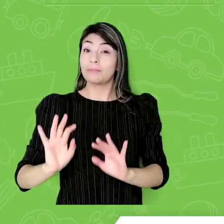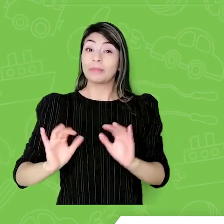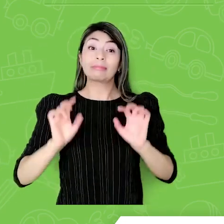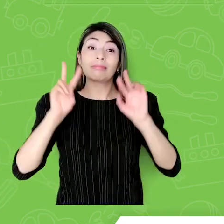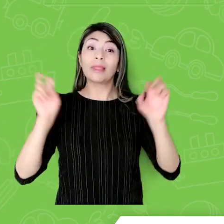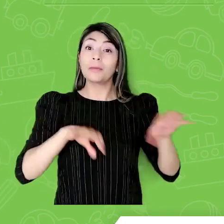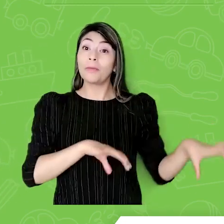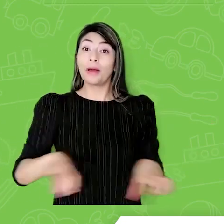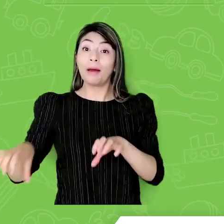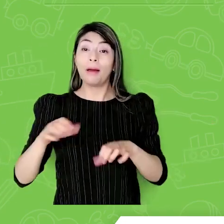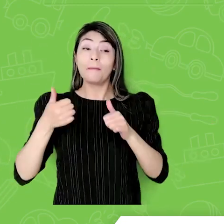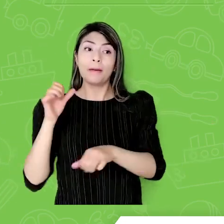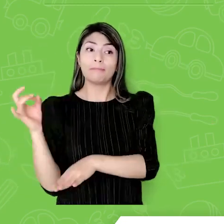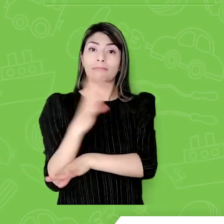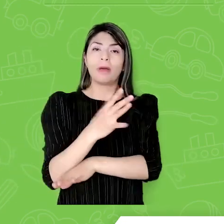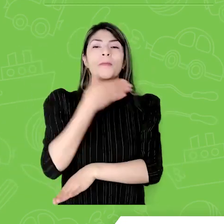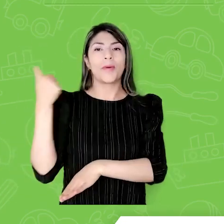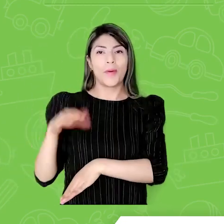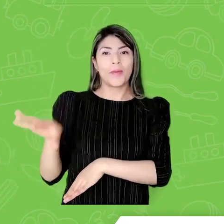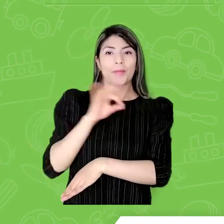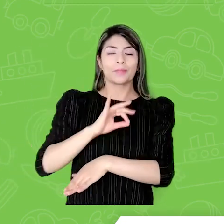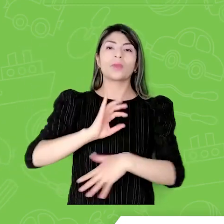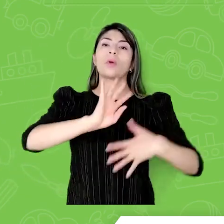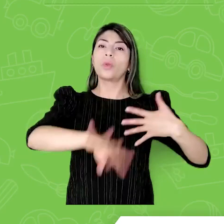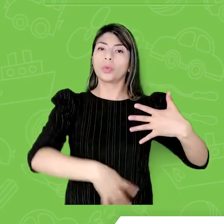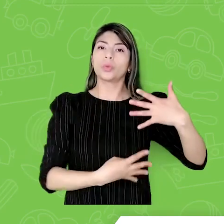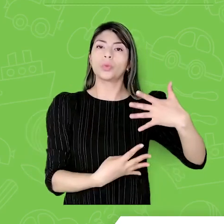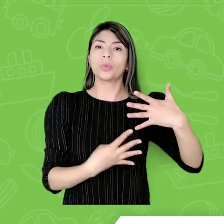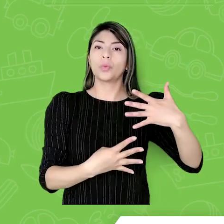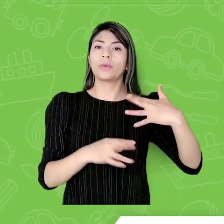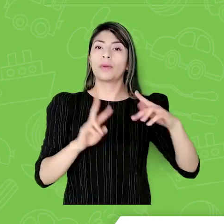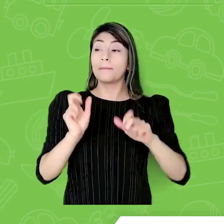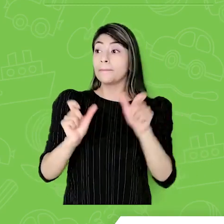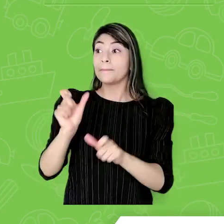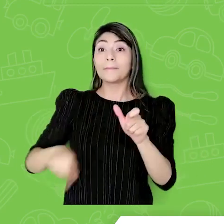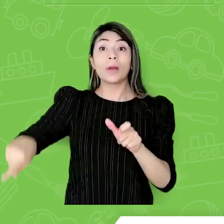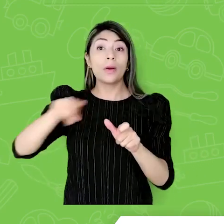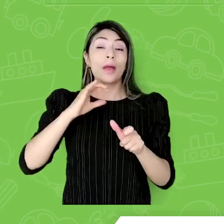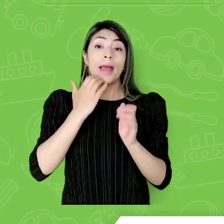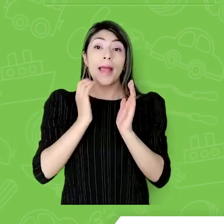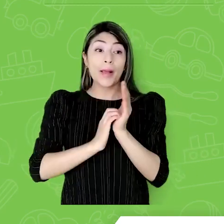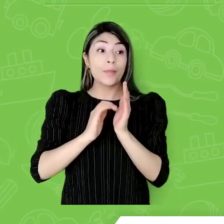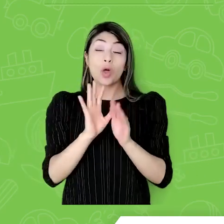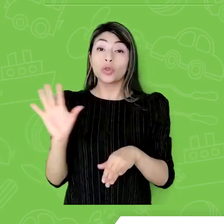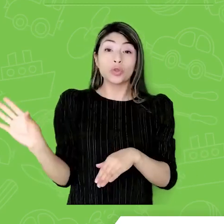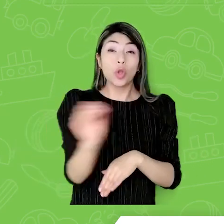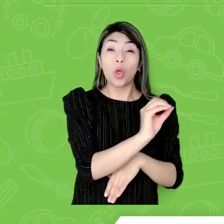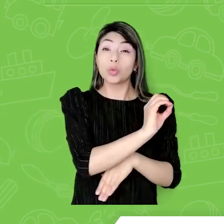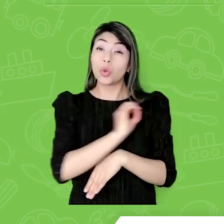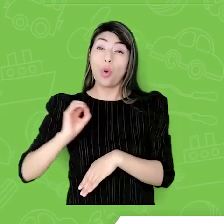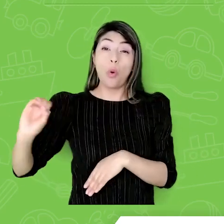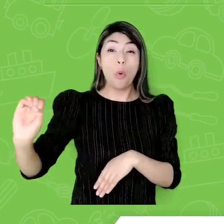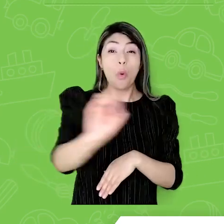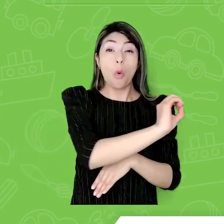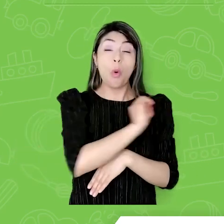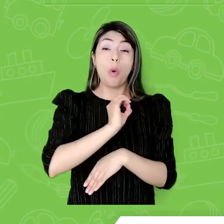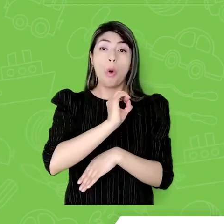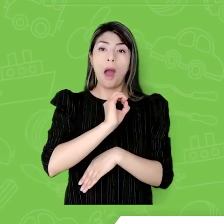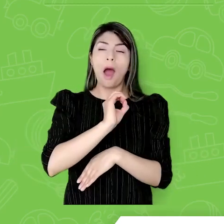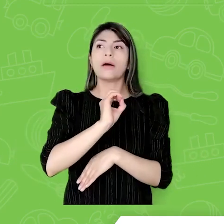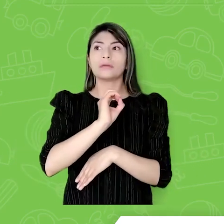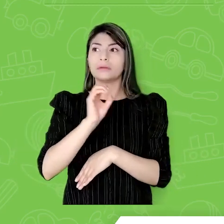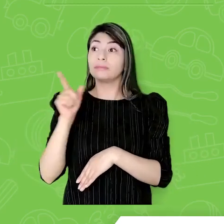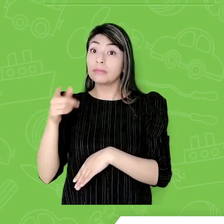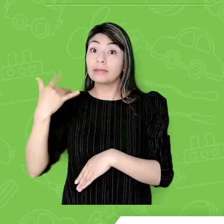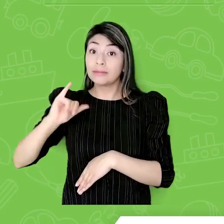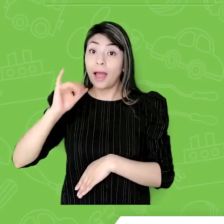comportamentales. 9. La regla referida a los varones que hayan prestado el servicio militar obligatorio, cuando todos los